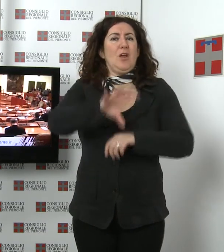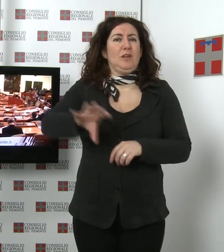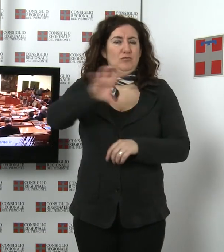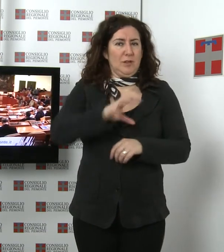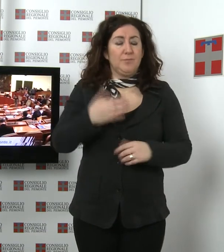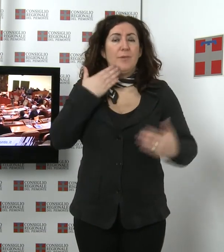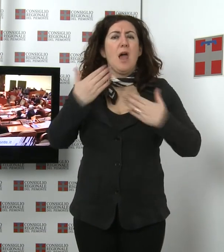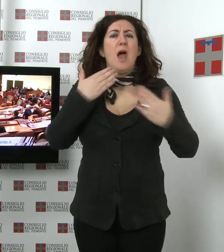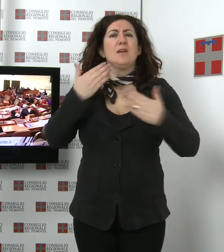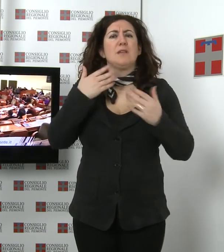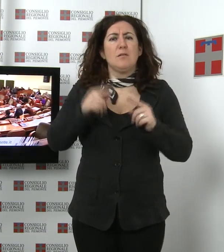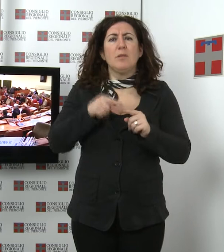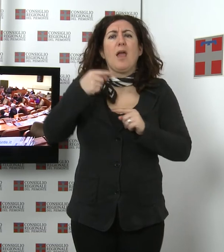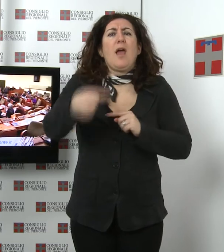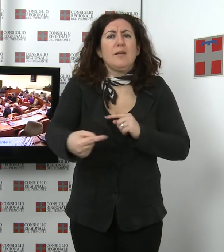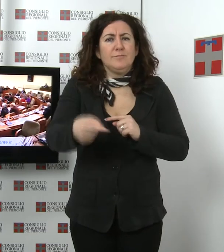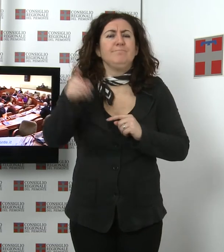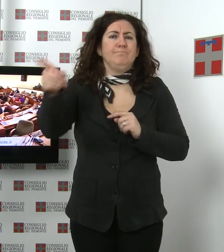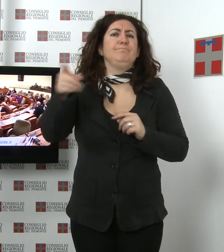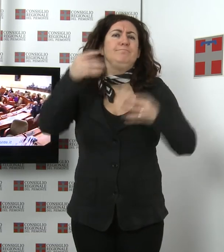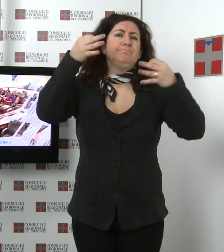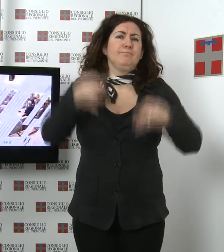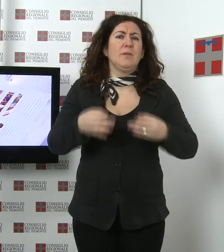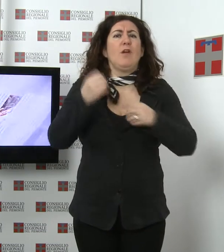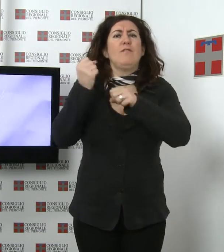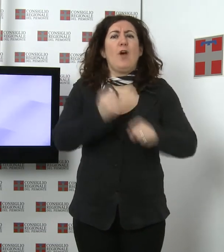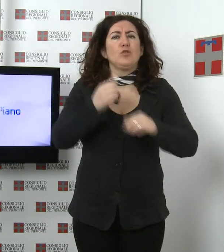ha poi approvato la programmazione dei fondi strutturali europei.